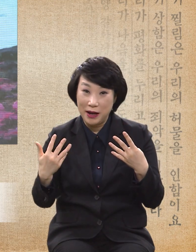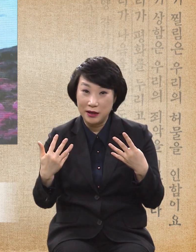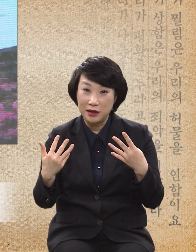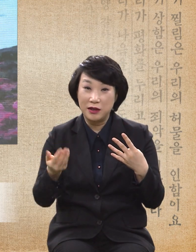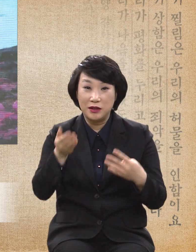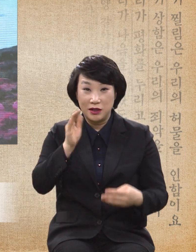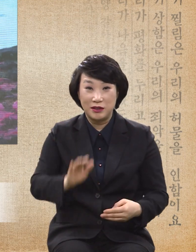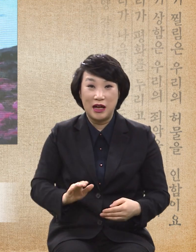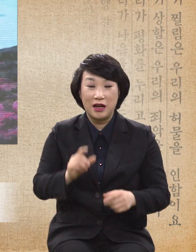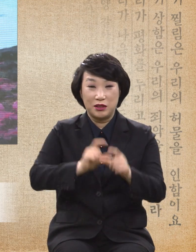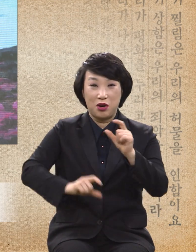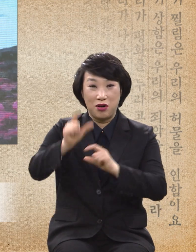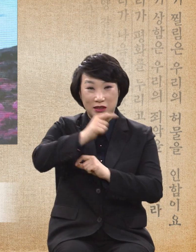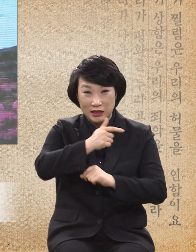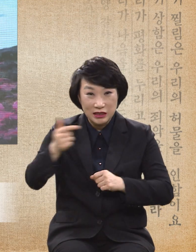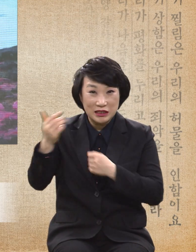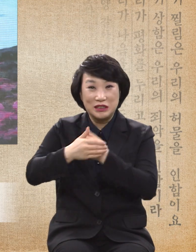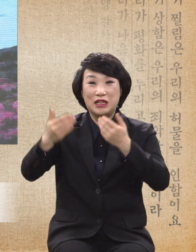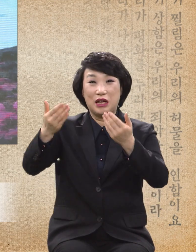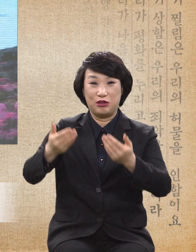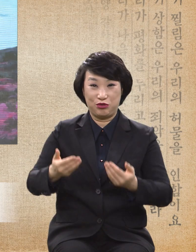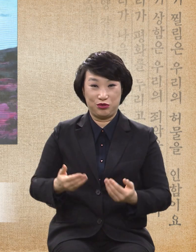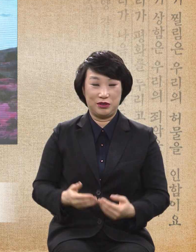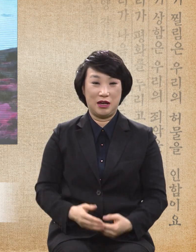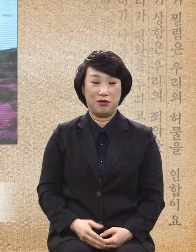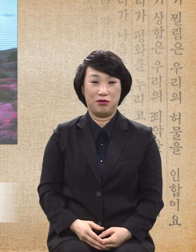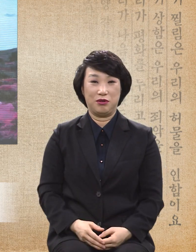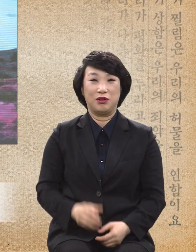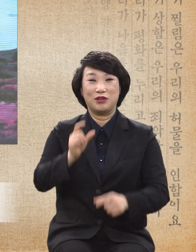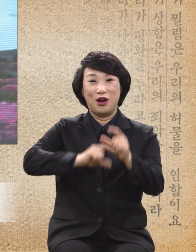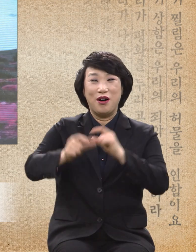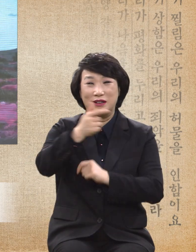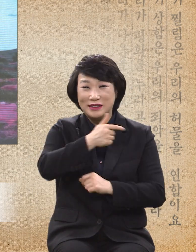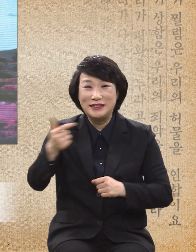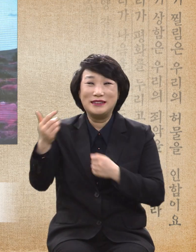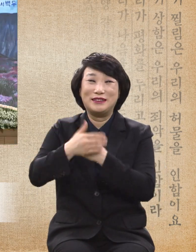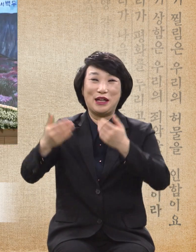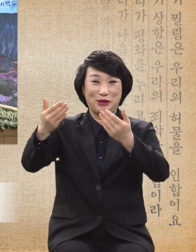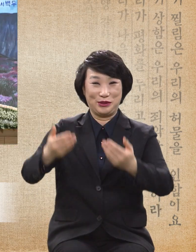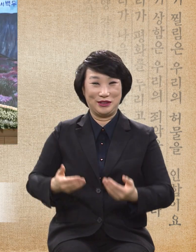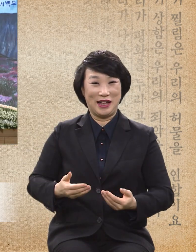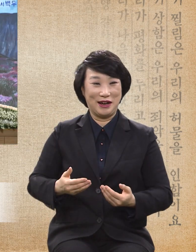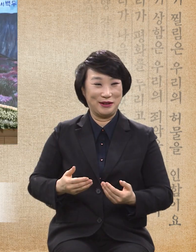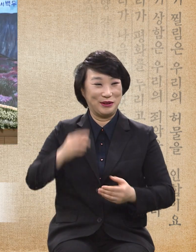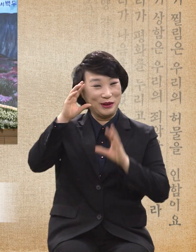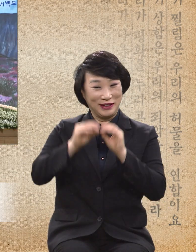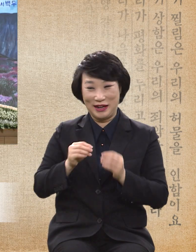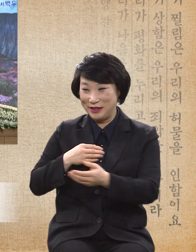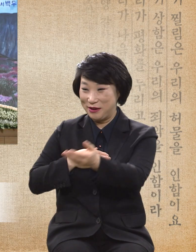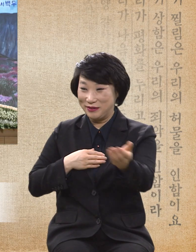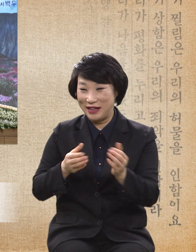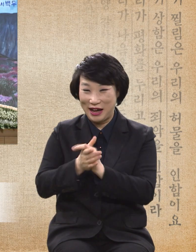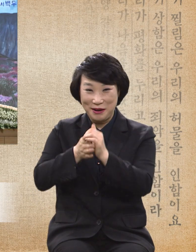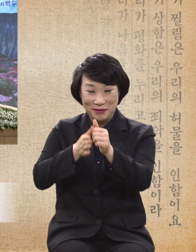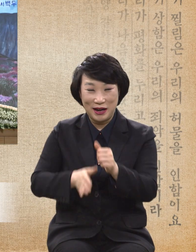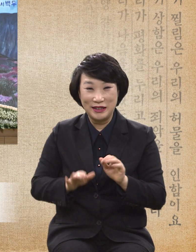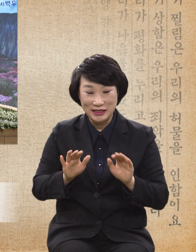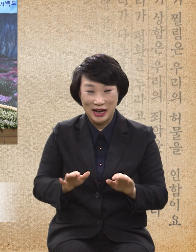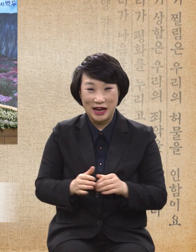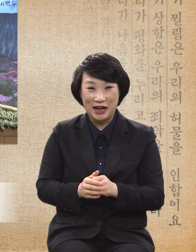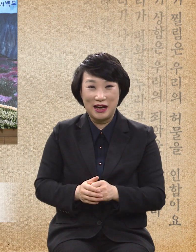그러나 더욱 큰 은혜를 주시나니요. 더욱 큰 은혜, 동의하시면 아멘 합시다.